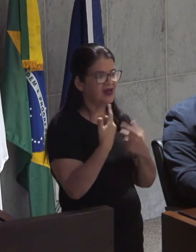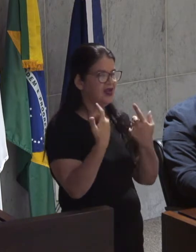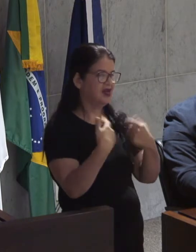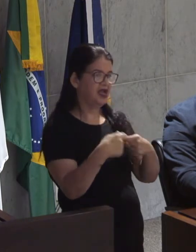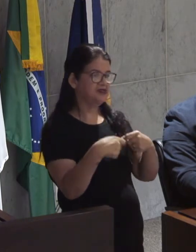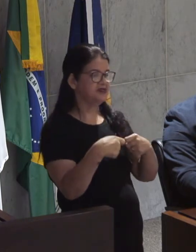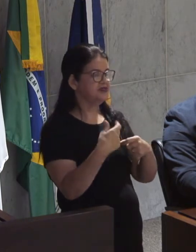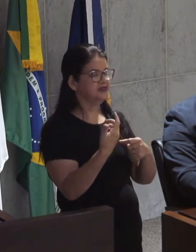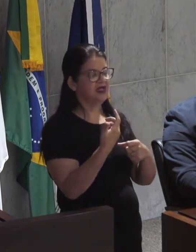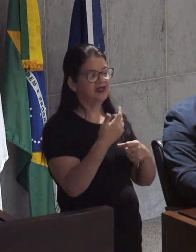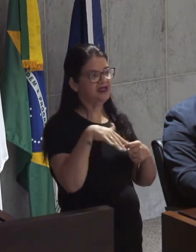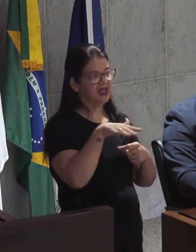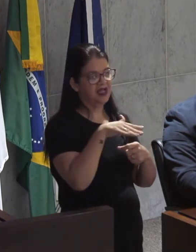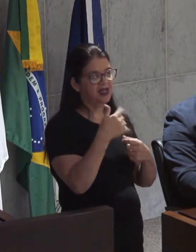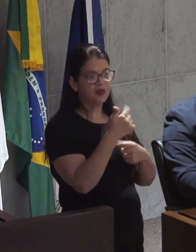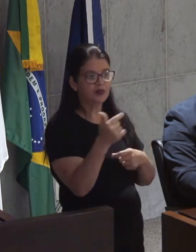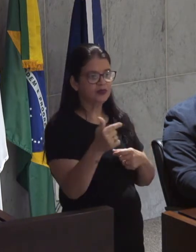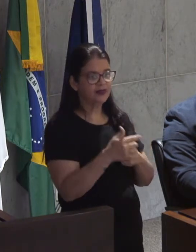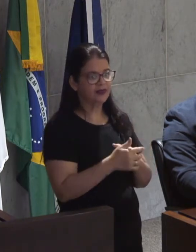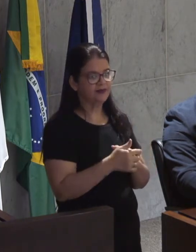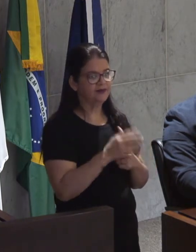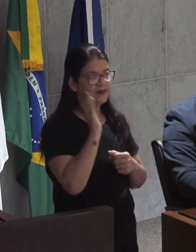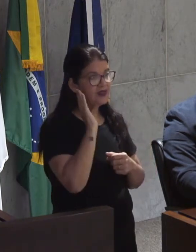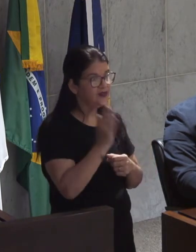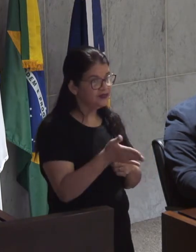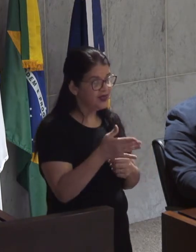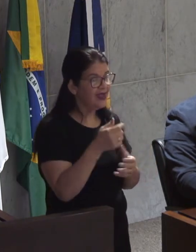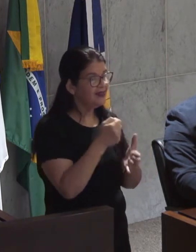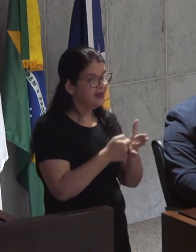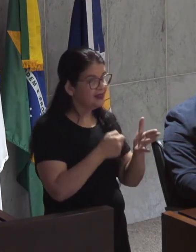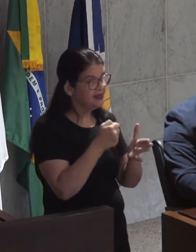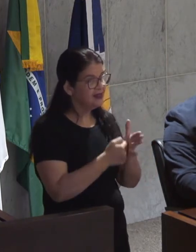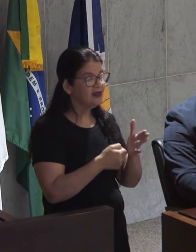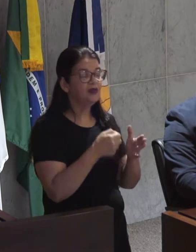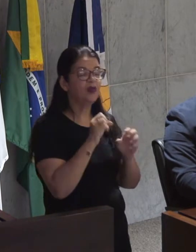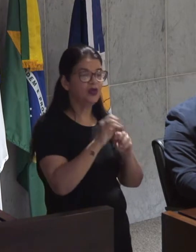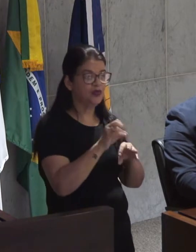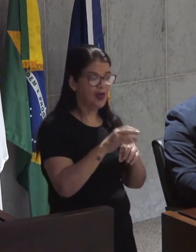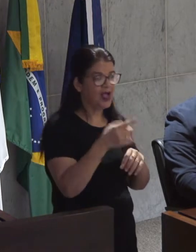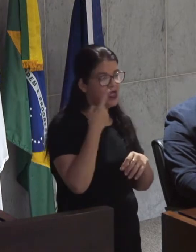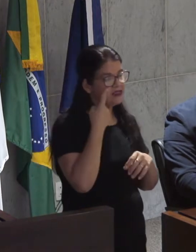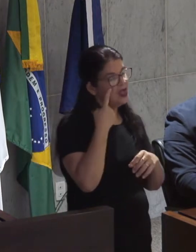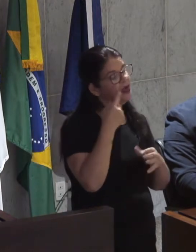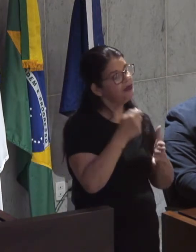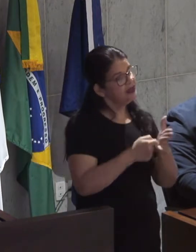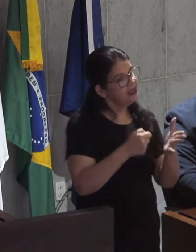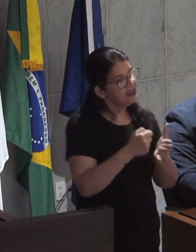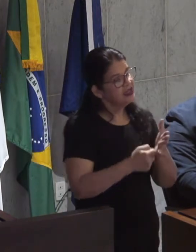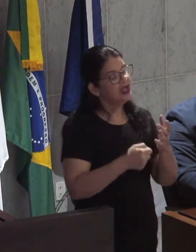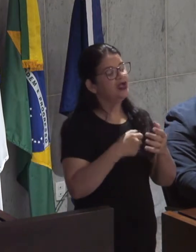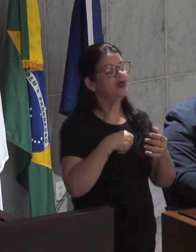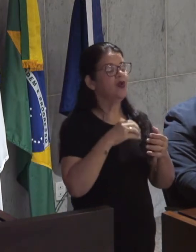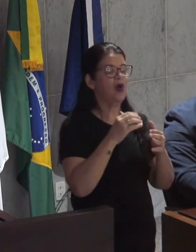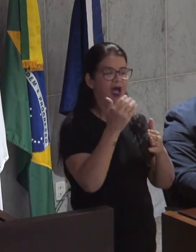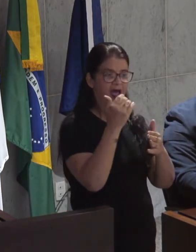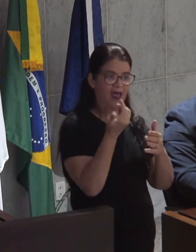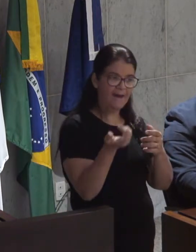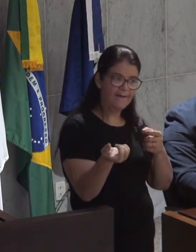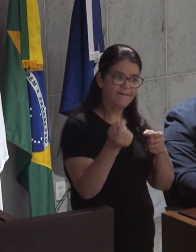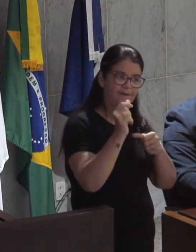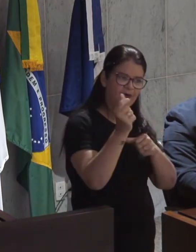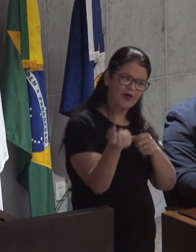necessidade naquela área. Já está se tentando, a educação está tentando reverter essa reforma do ensino